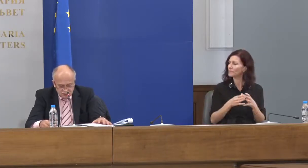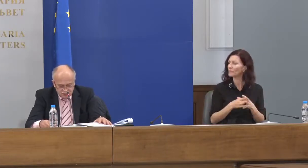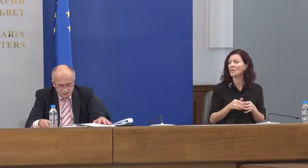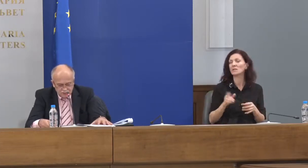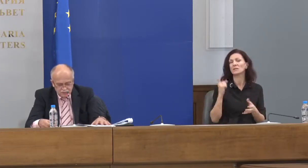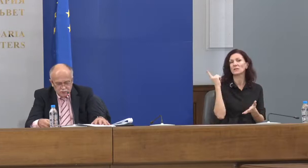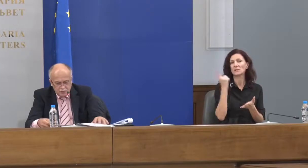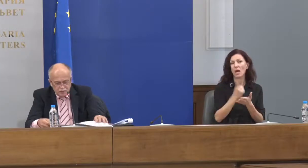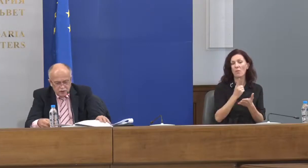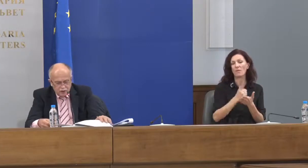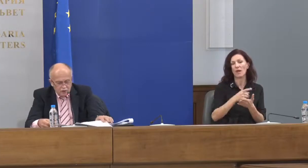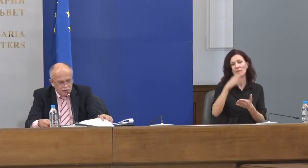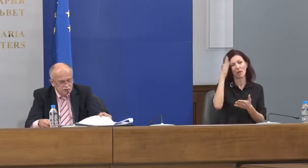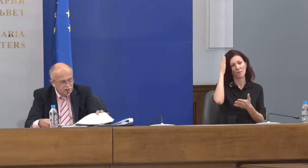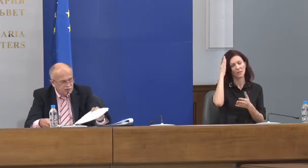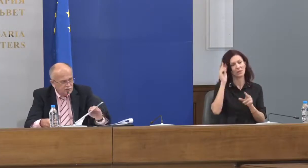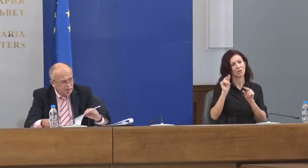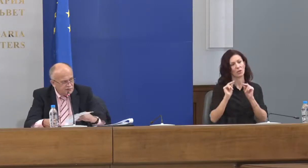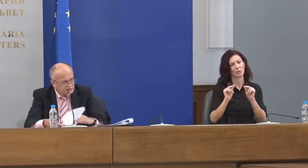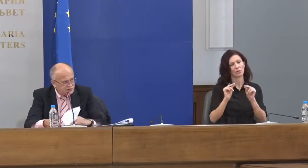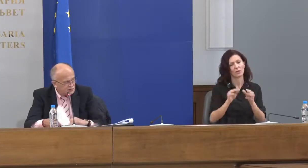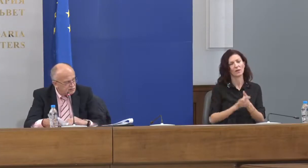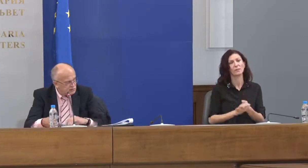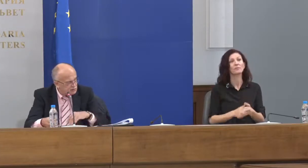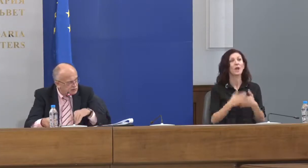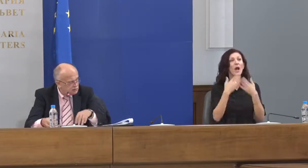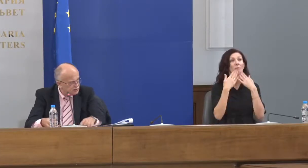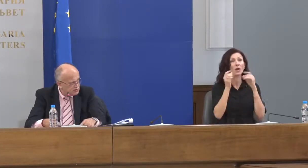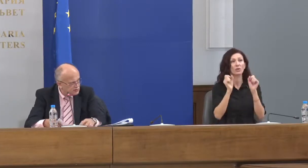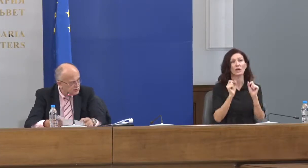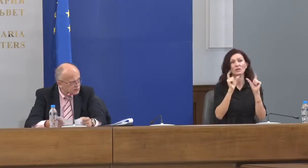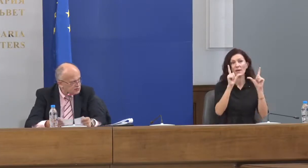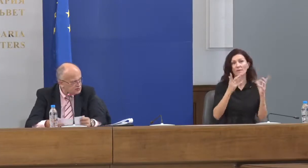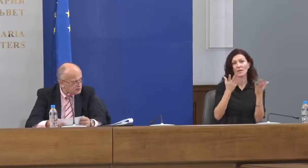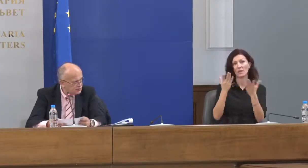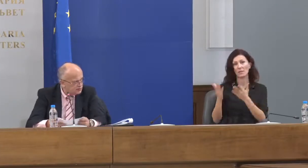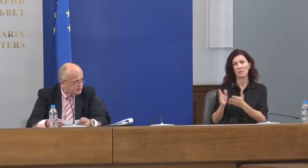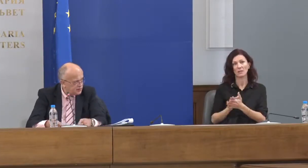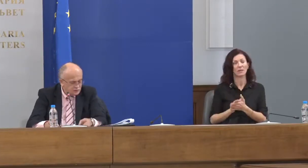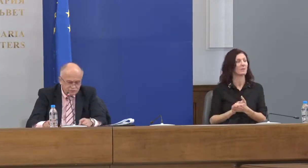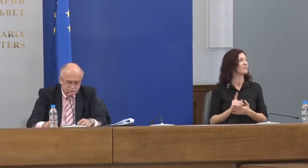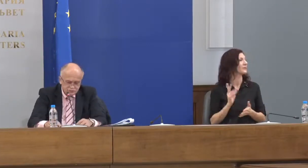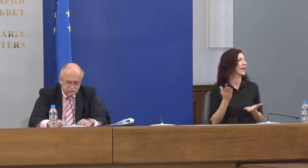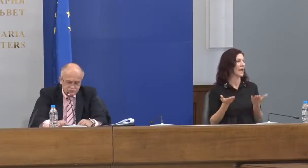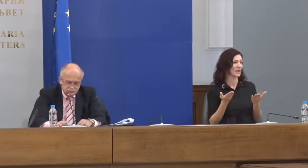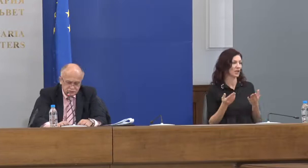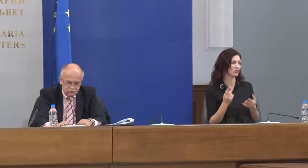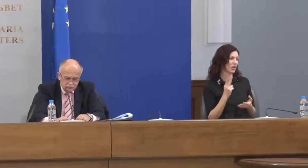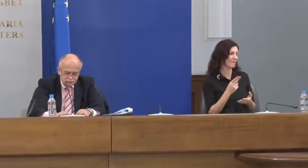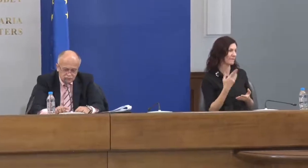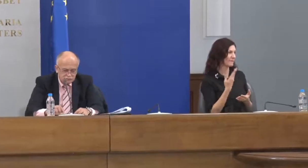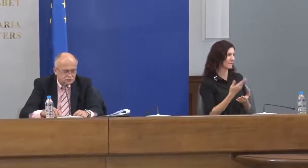здравеопазването. Благодаря ви за вниманието, професор Кантарджиев.